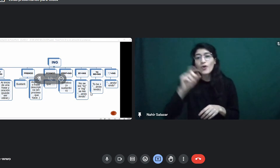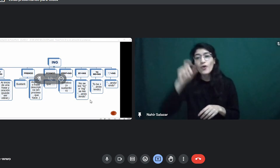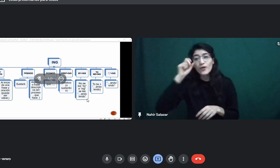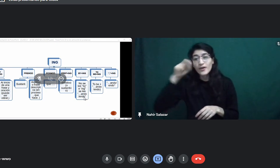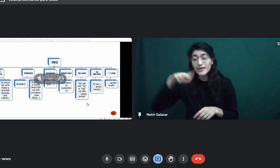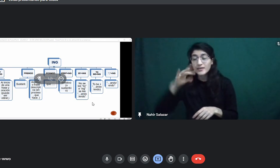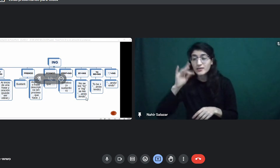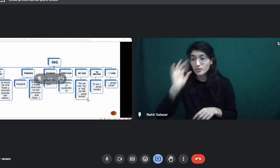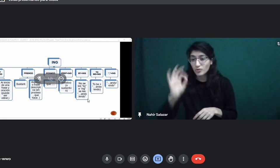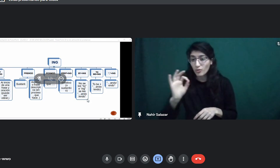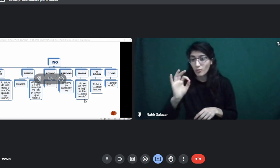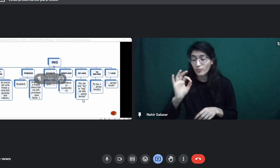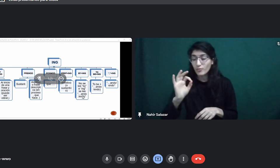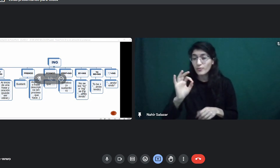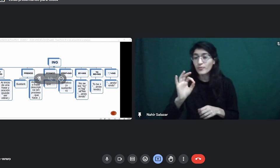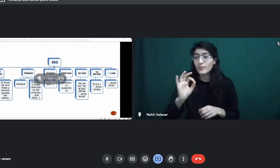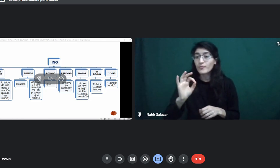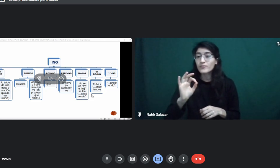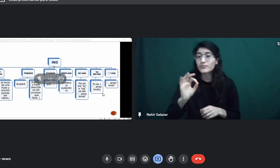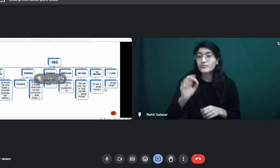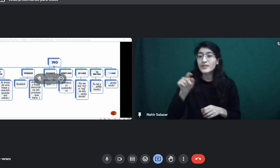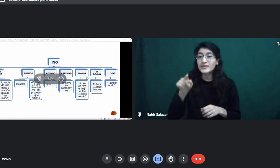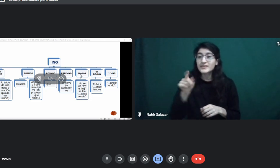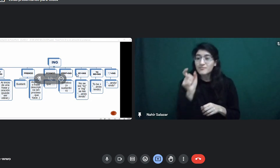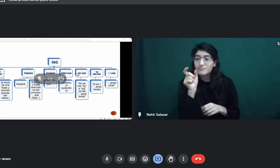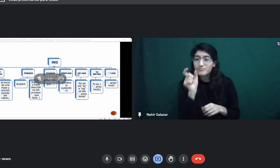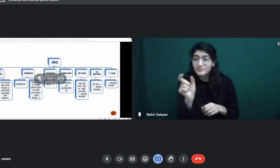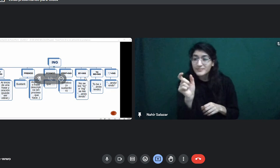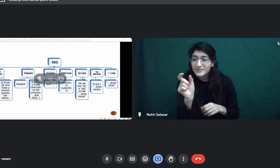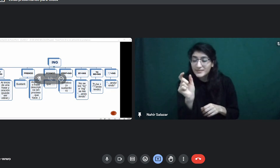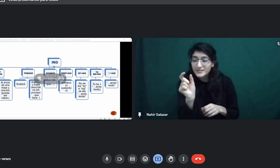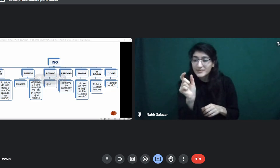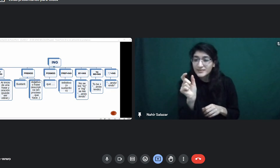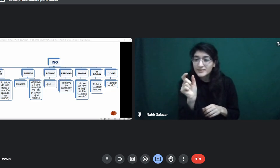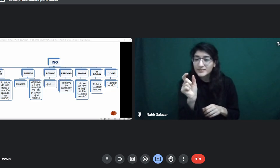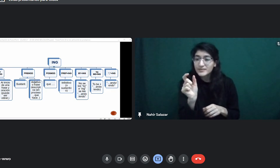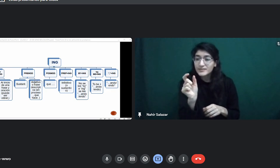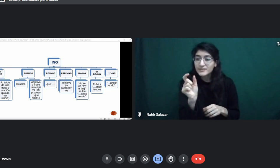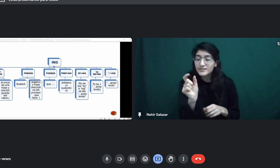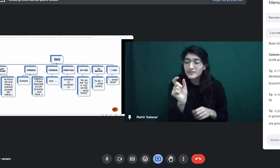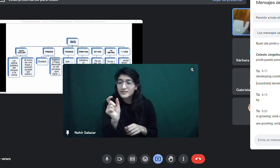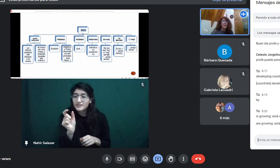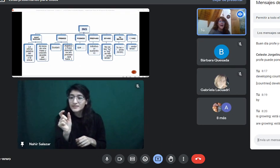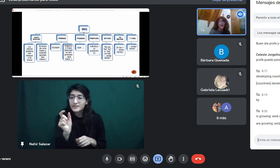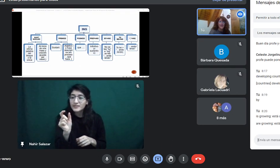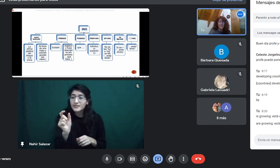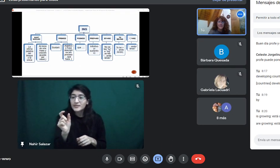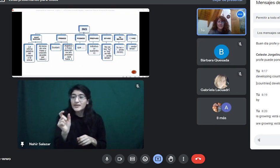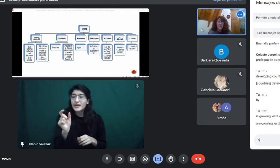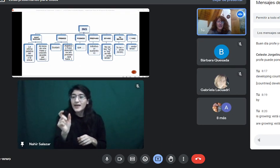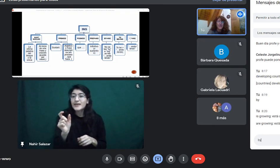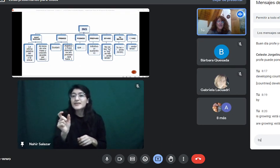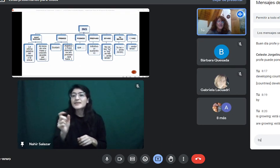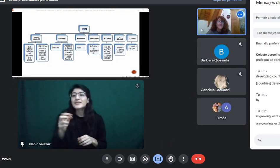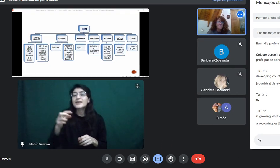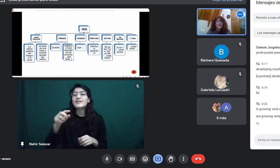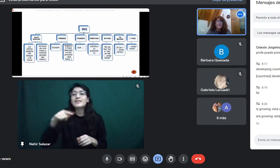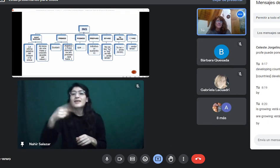esa misma terminación que lleva después de la preposición by, ¿sí?